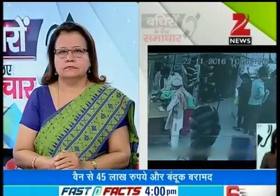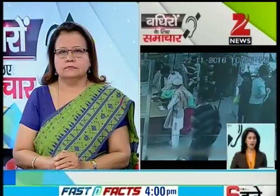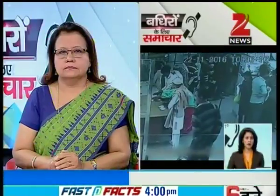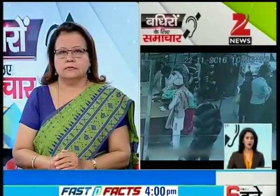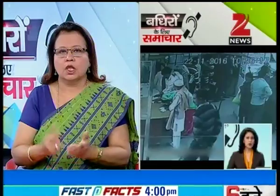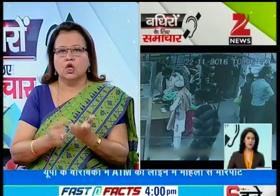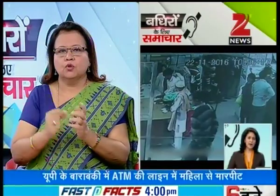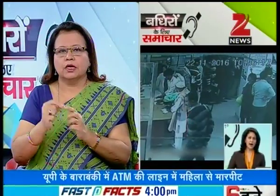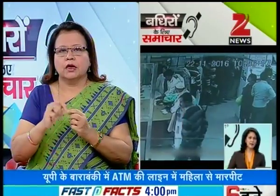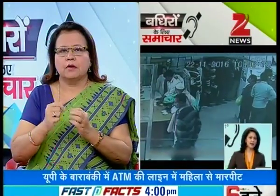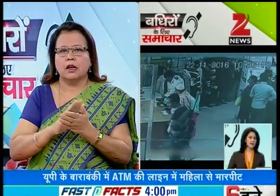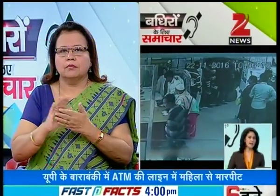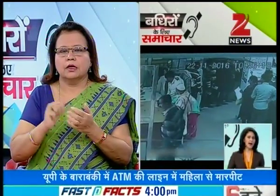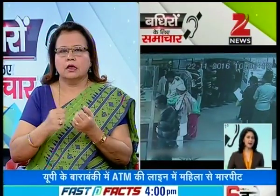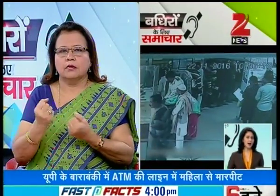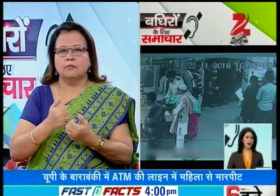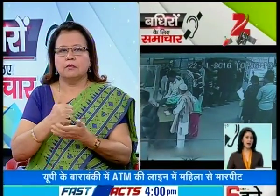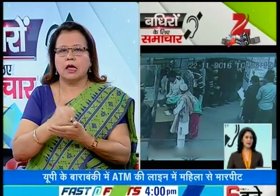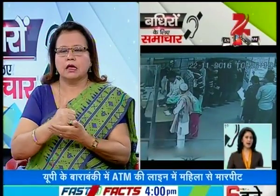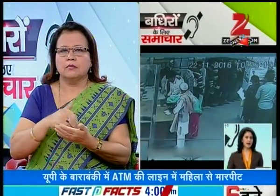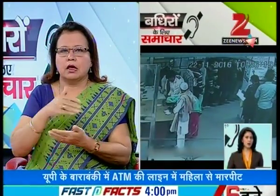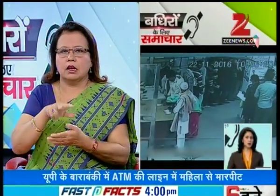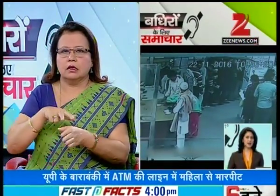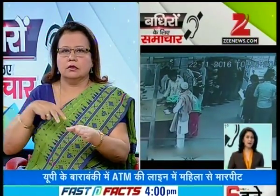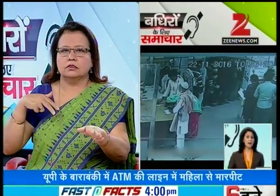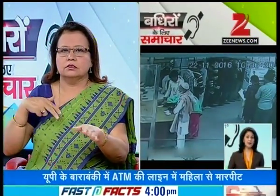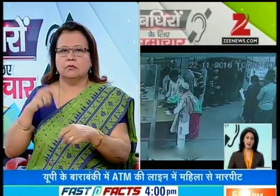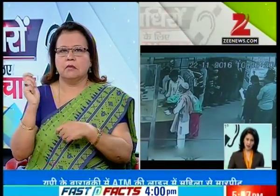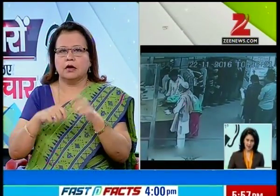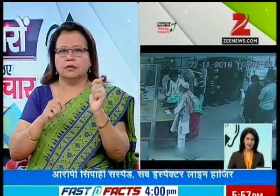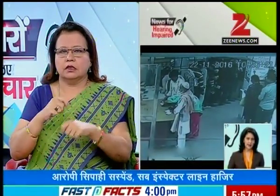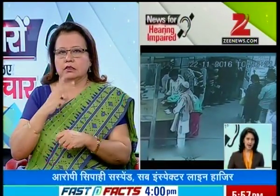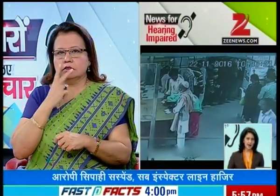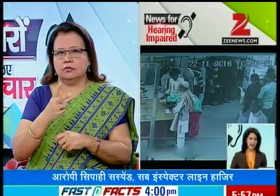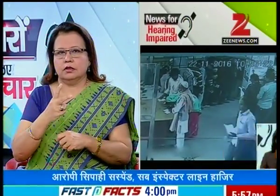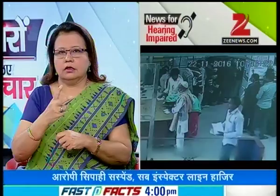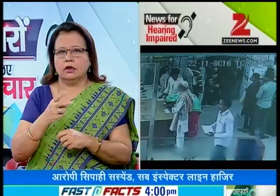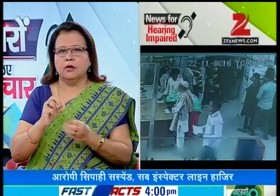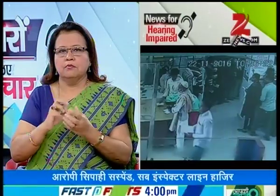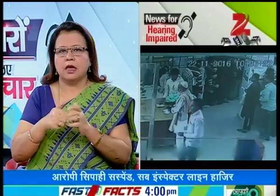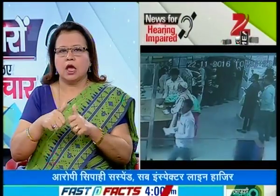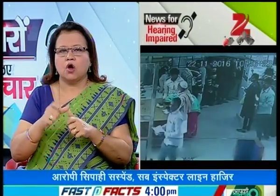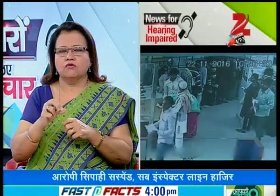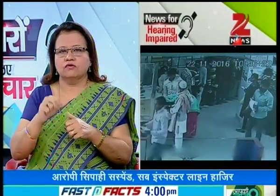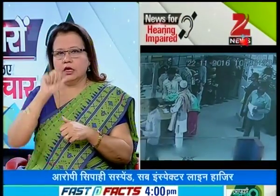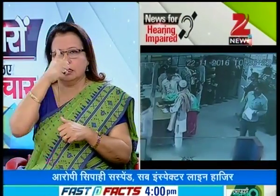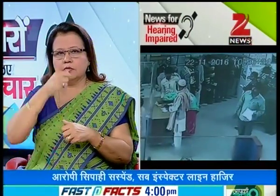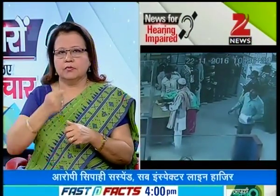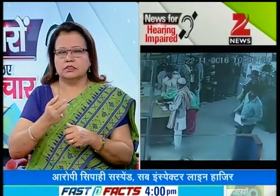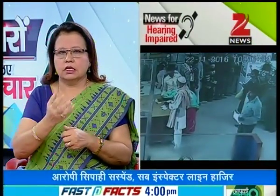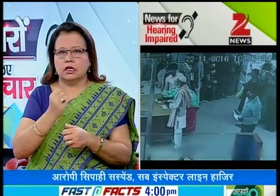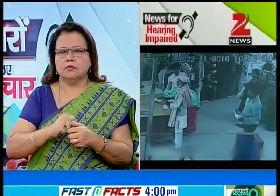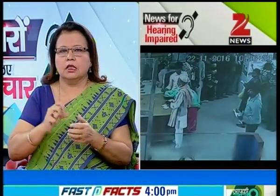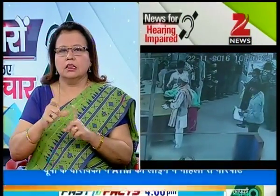था यूपी के बारा बंकी में बैंक के बाहर लाइन में लगे लोगों से मारपीट का मामला सामने आया है बैंक ऑफ इंडिया में पैसे